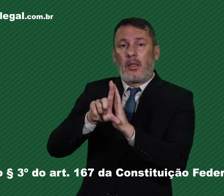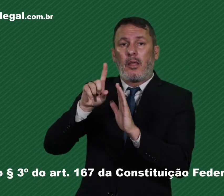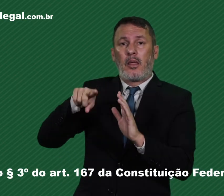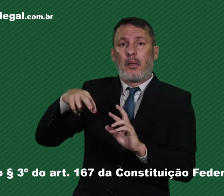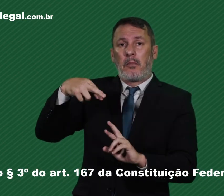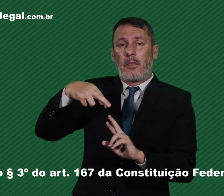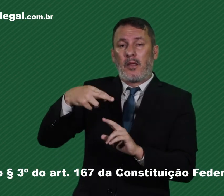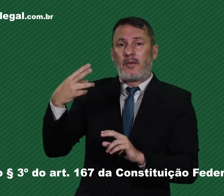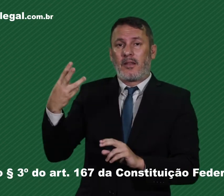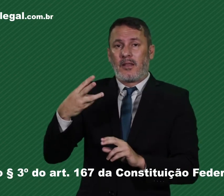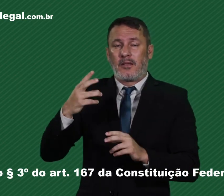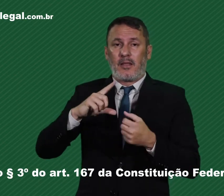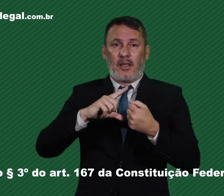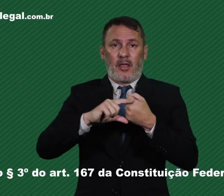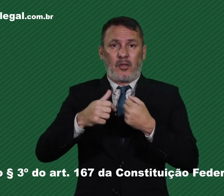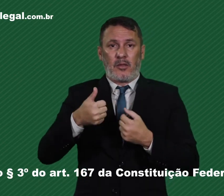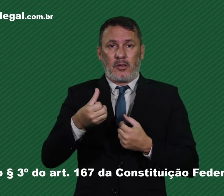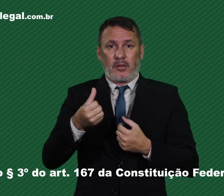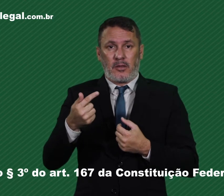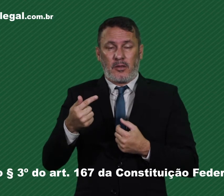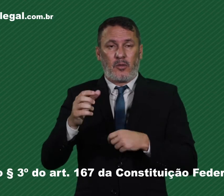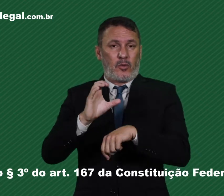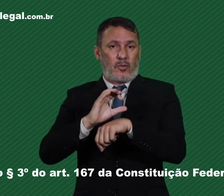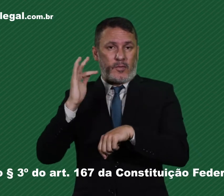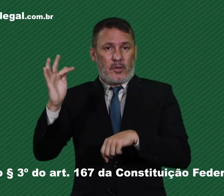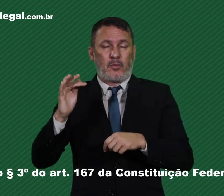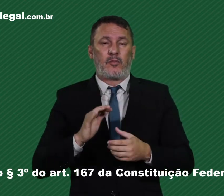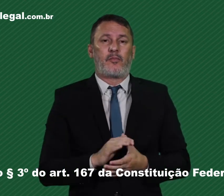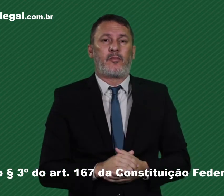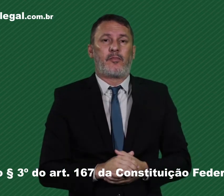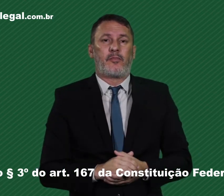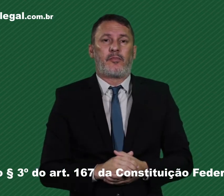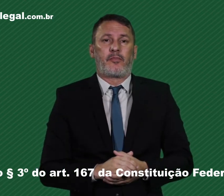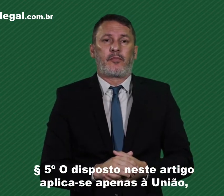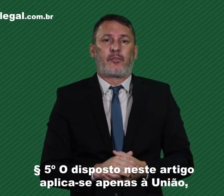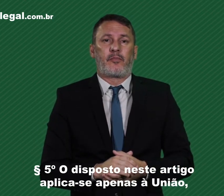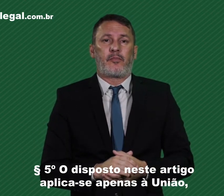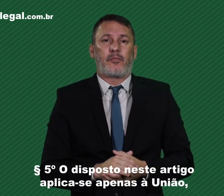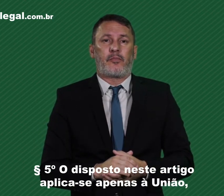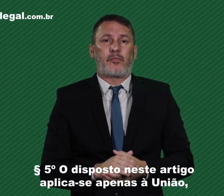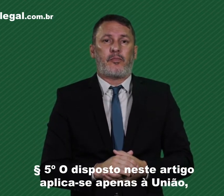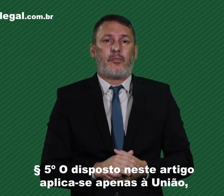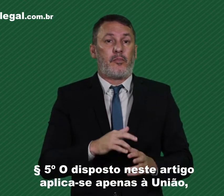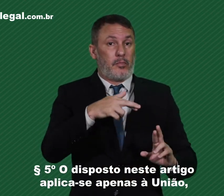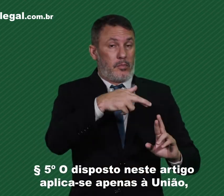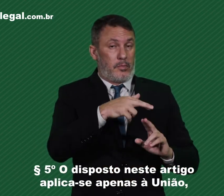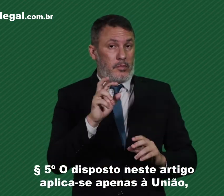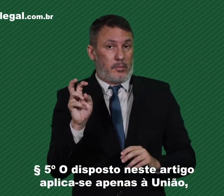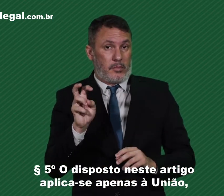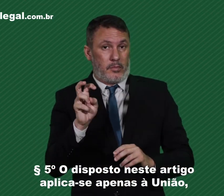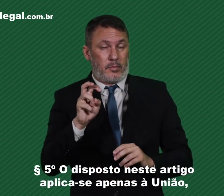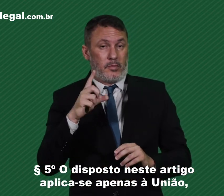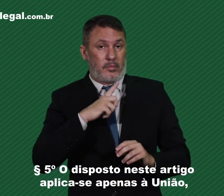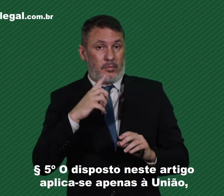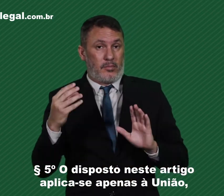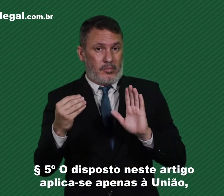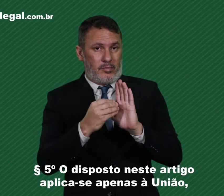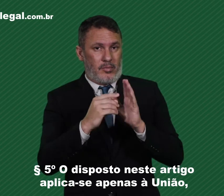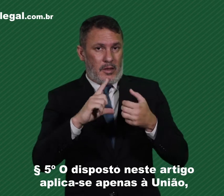parágrafo terceiro do artigo 167 da Constituição Federal parágrafo quinto e o disposto neste artigo